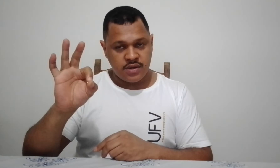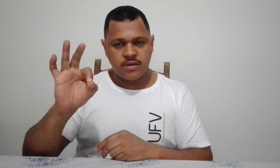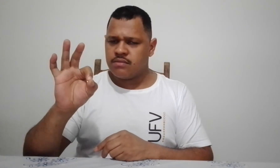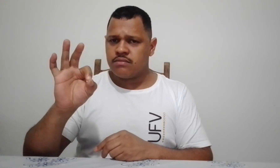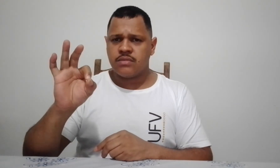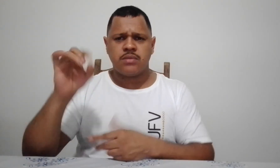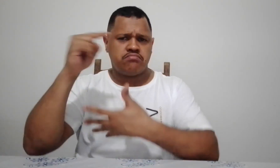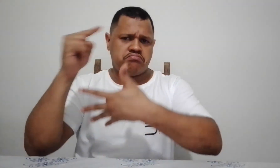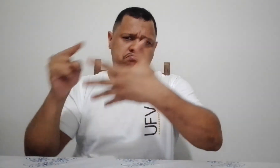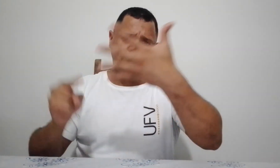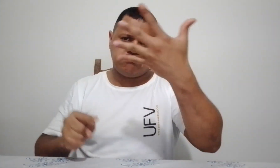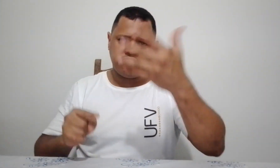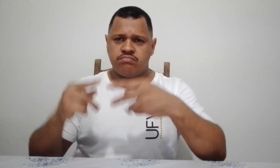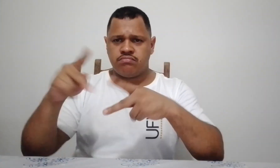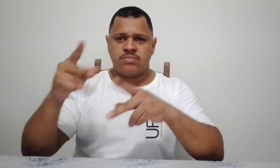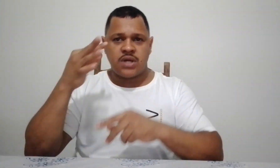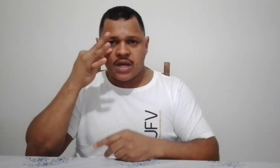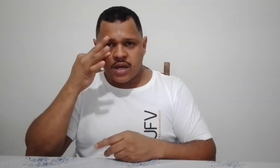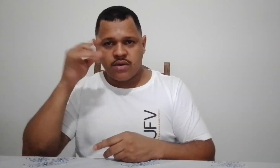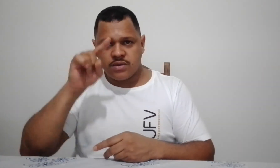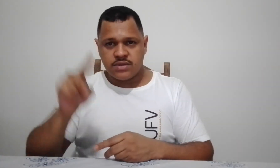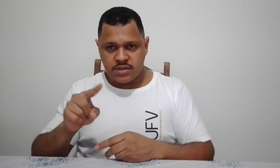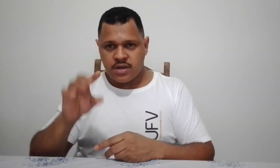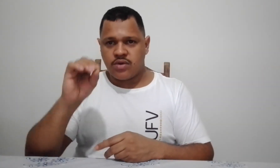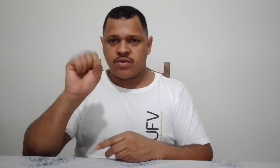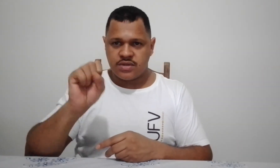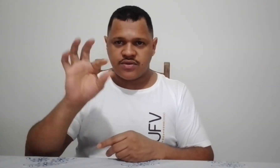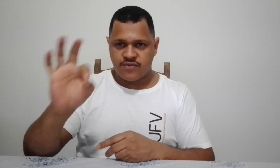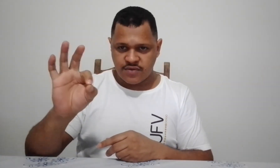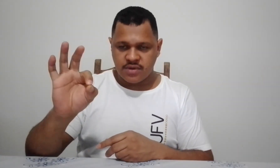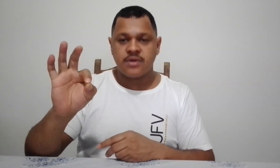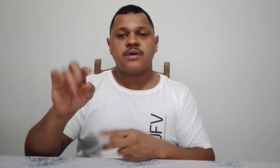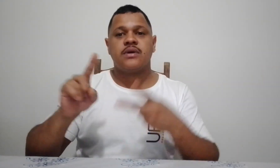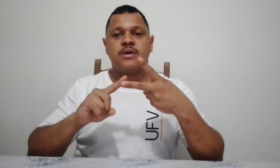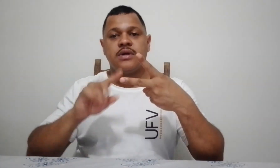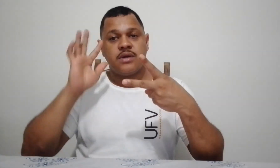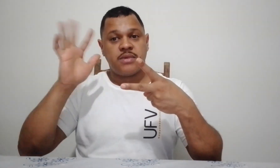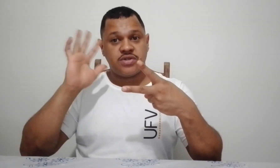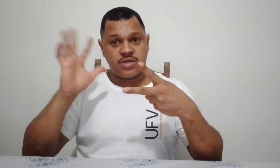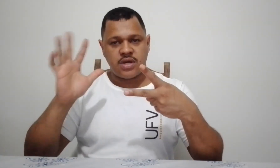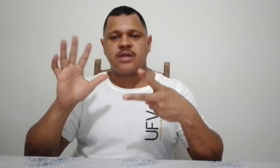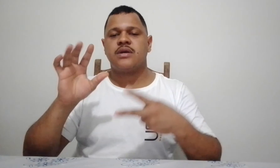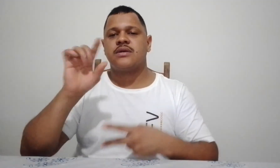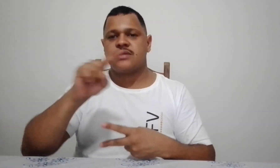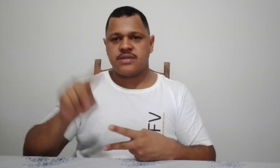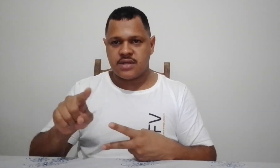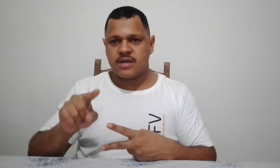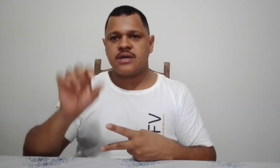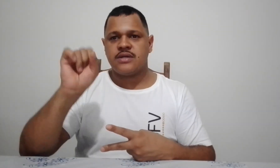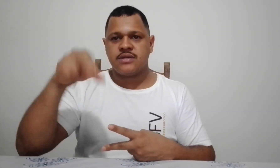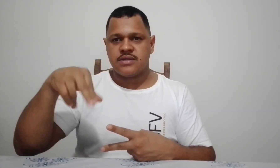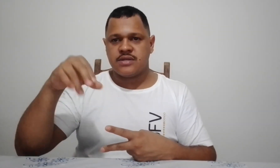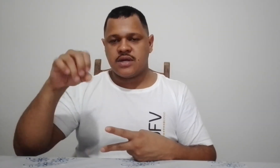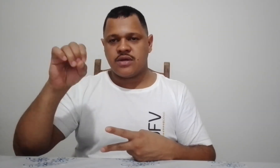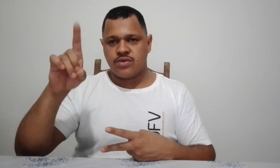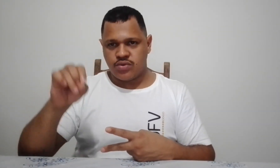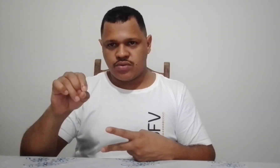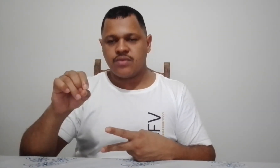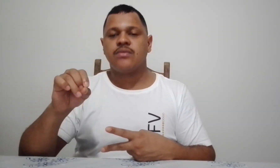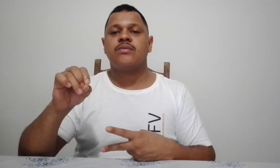componentes. A componente real Z cosseno φ e a componente imaginária Z seno φ. E como ficaria